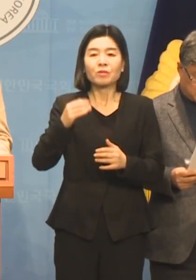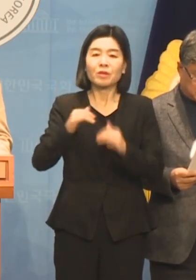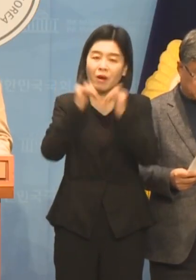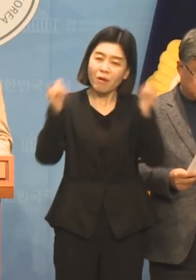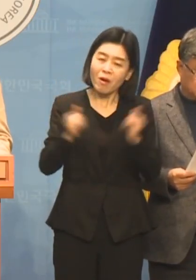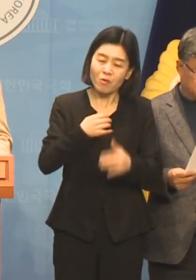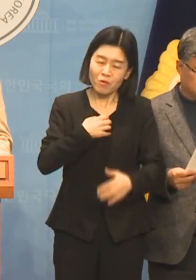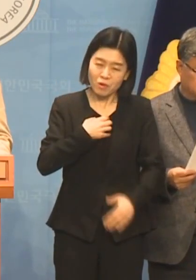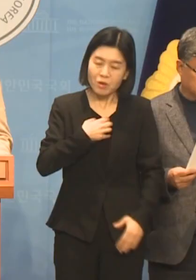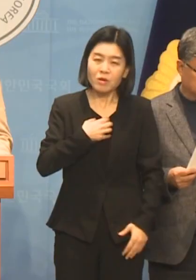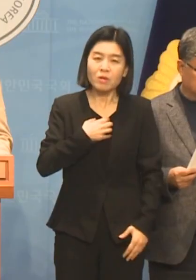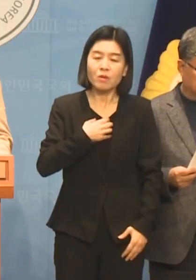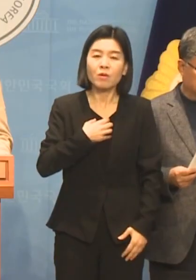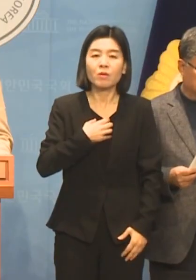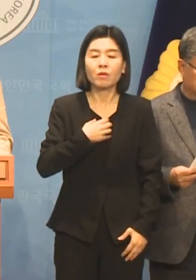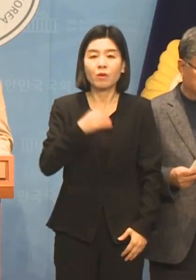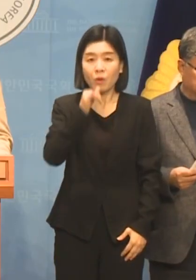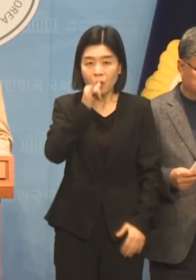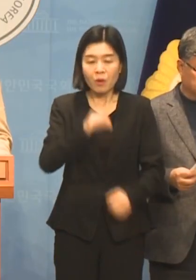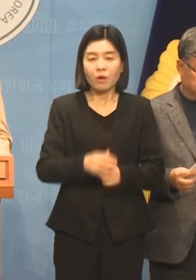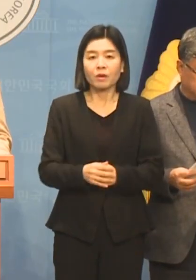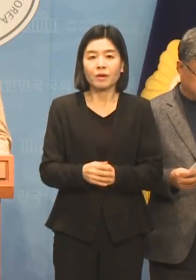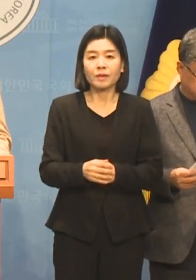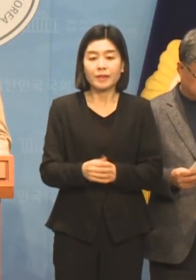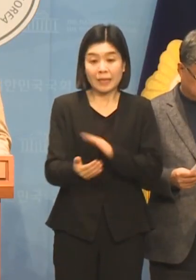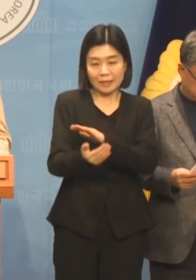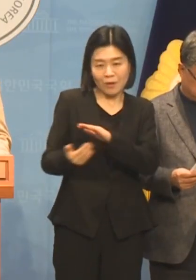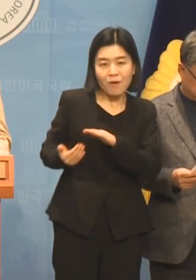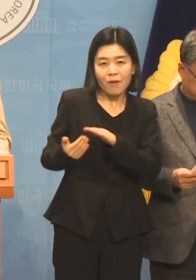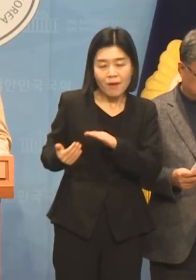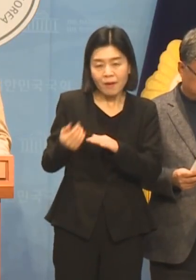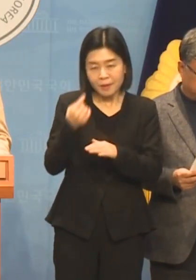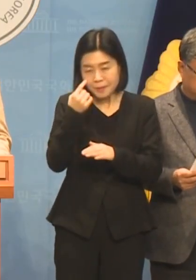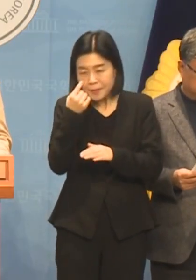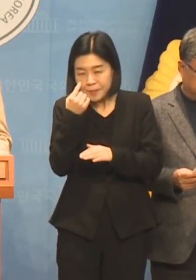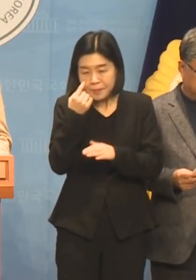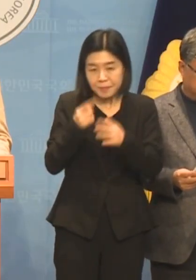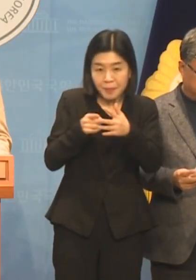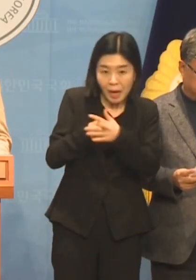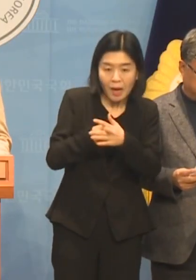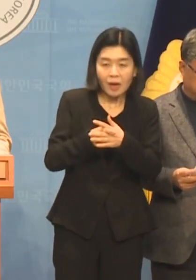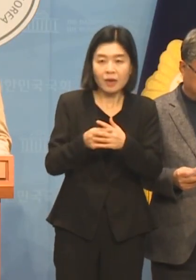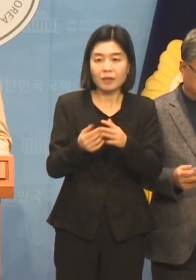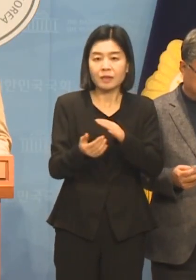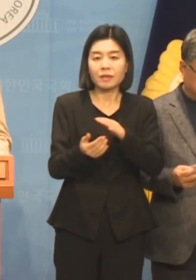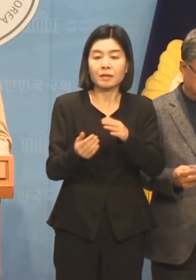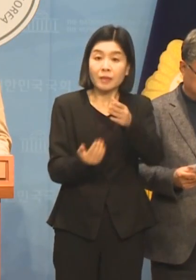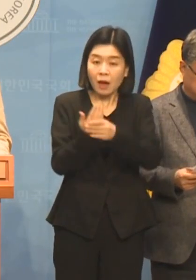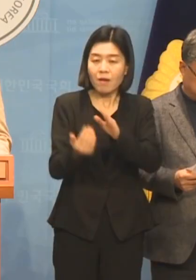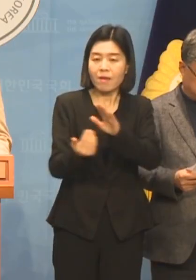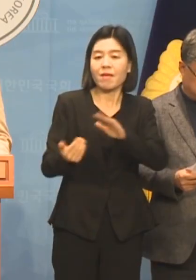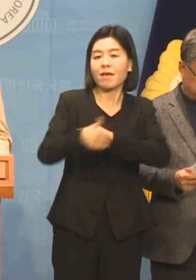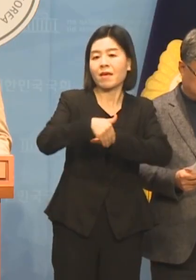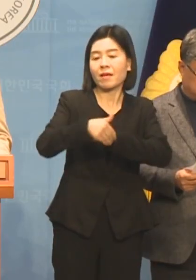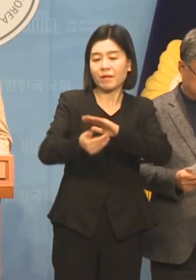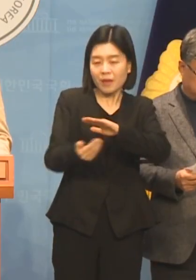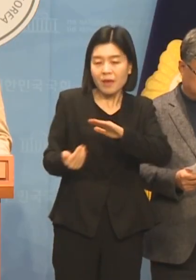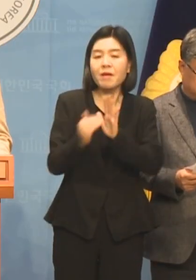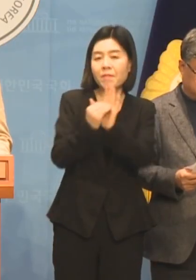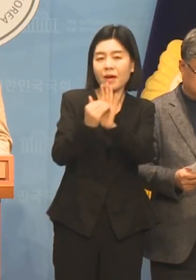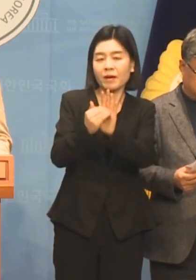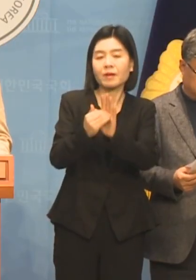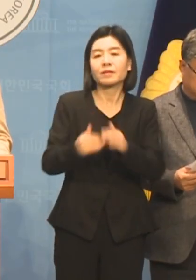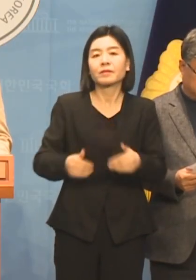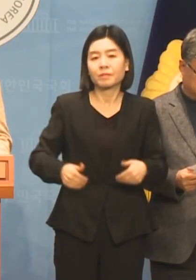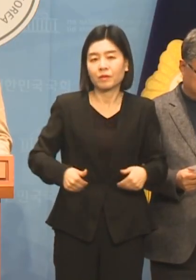것입니다. 거기에 대해서 선제적으로 리스크를 파악하고 예방적으로 접근하는 것이 굉장히 중요합니다. 그리고 산불이